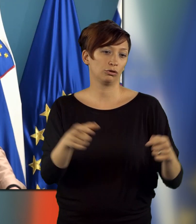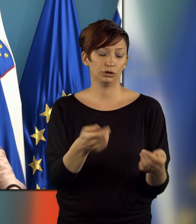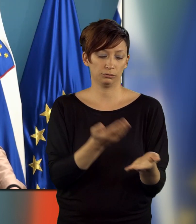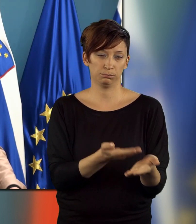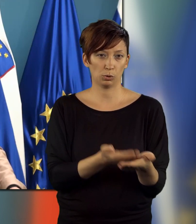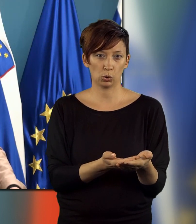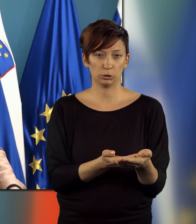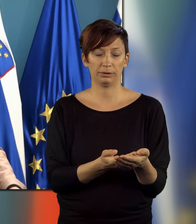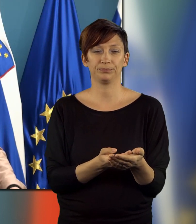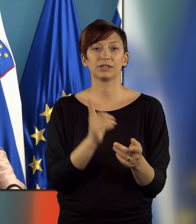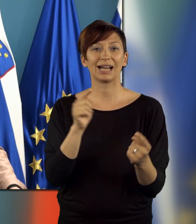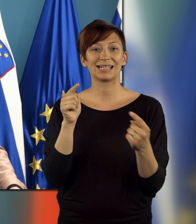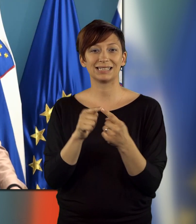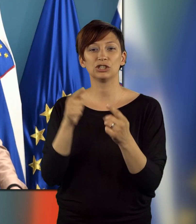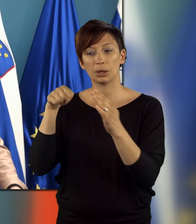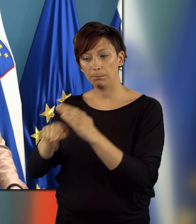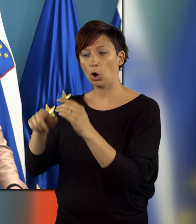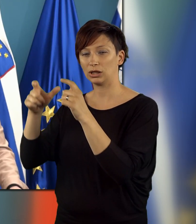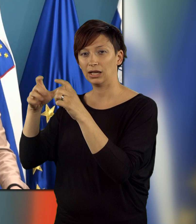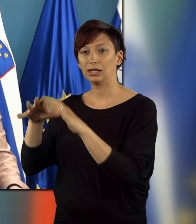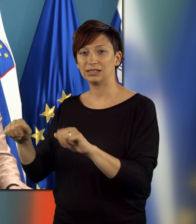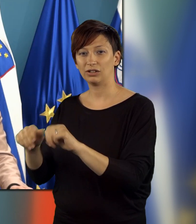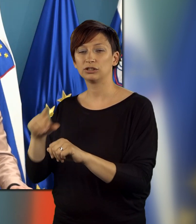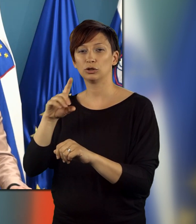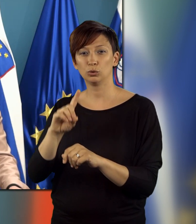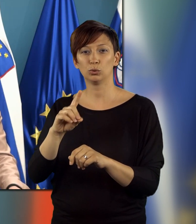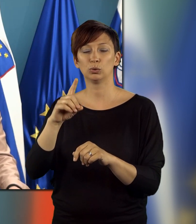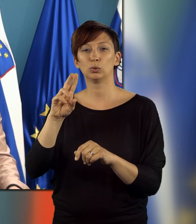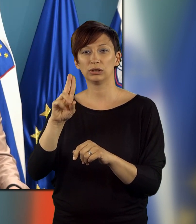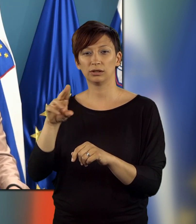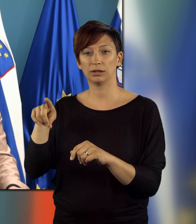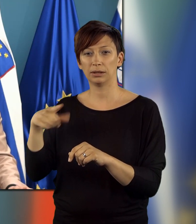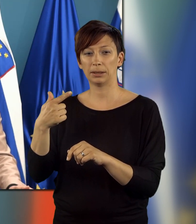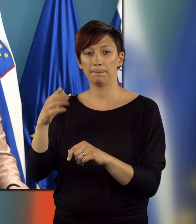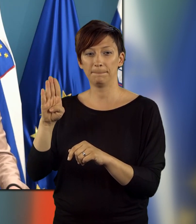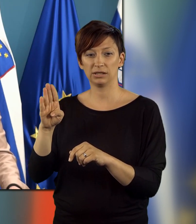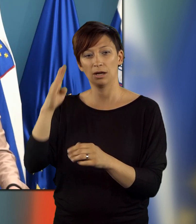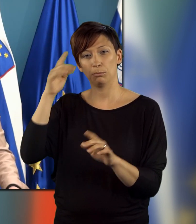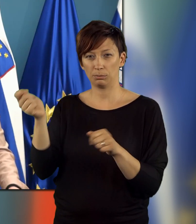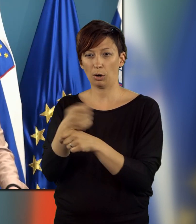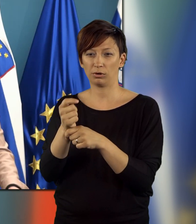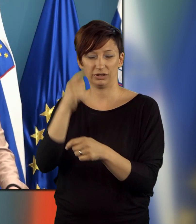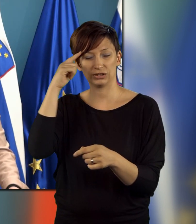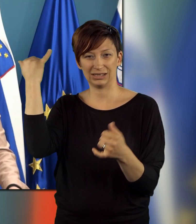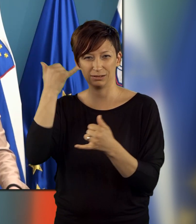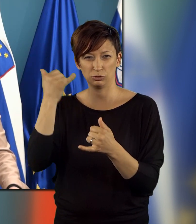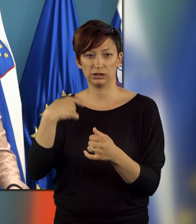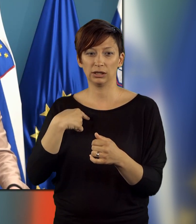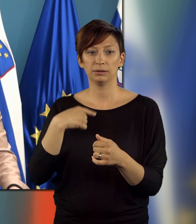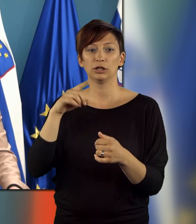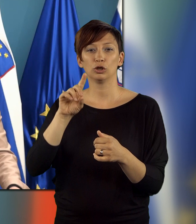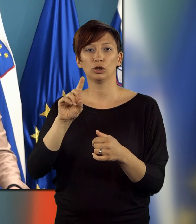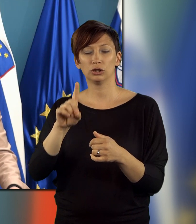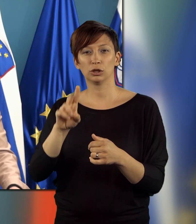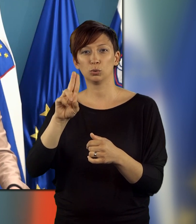leteh. Kar se tiče podizvajalcev in pa DUTB-ja, moram vas nekoliko popraviti, verjetno se vam je zareklo, ni